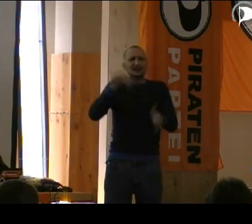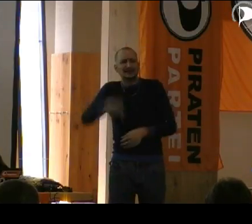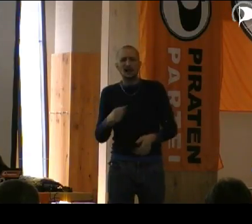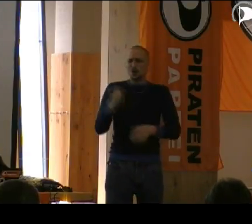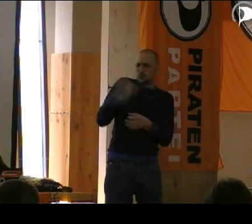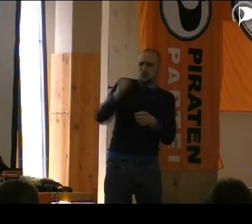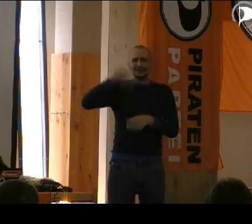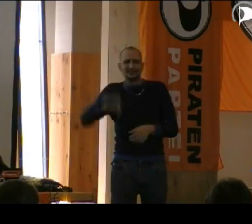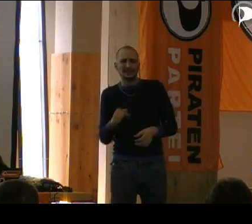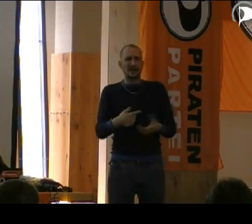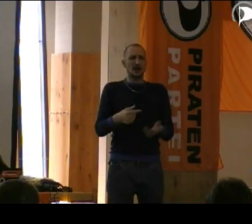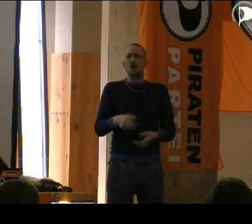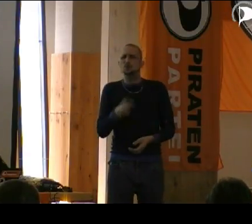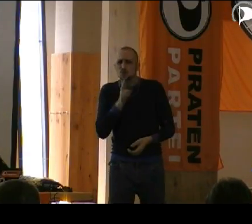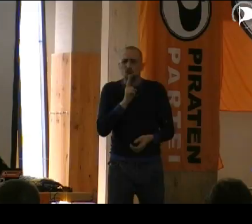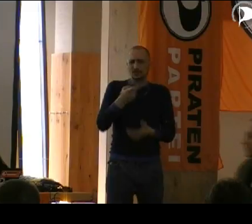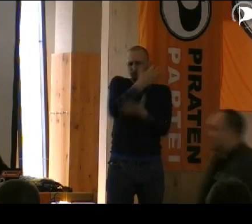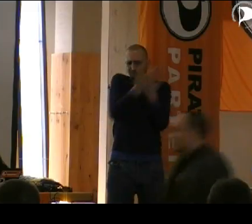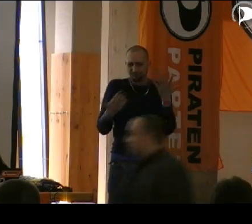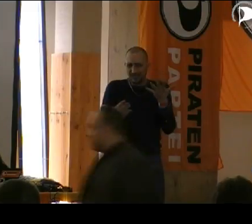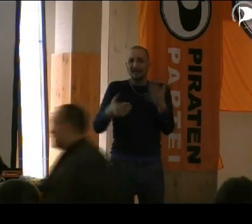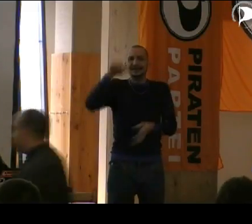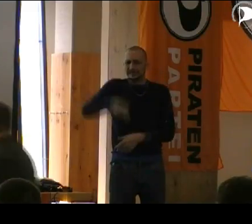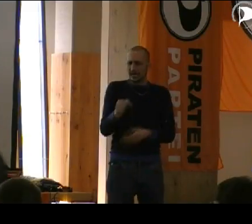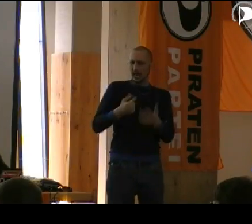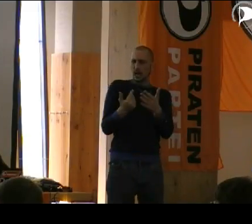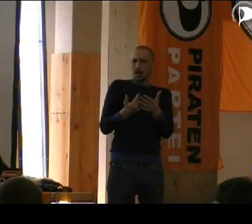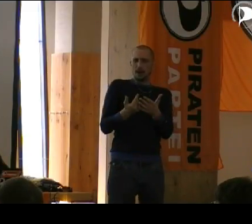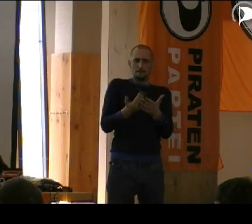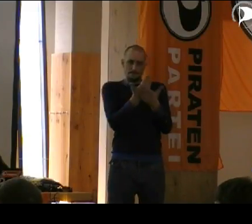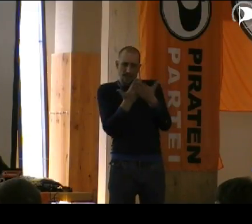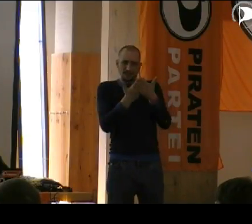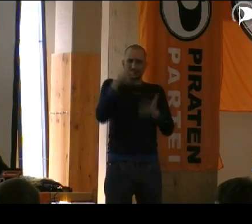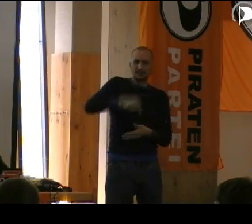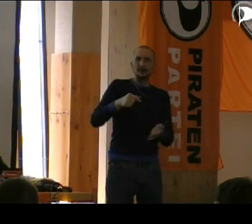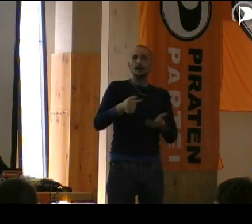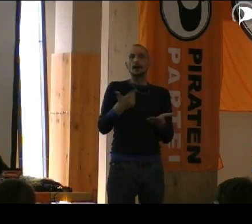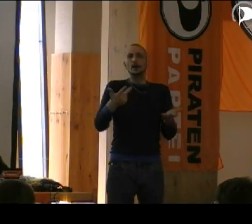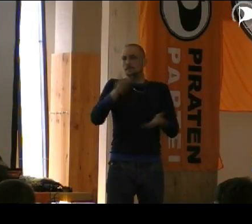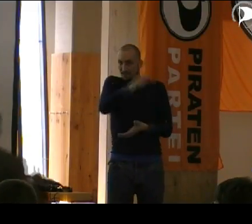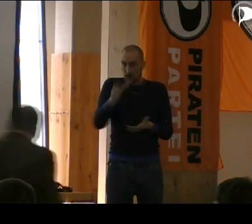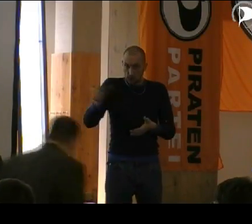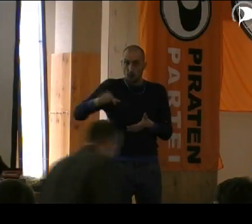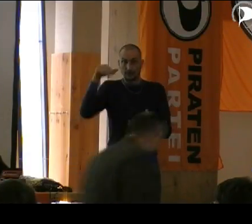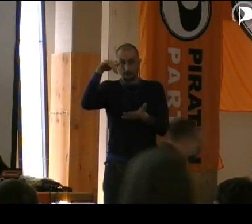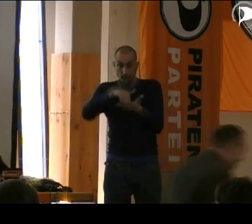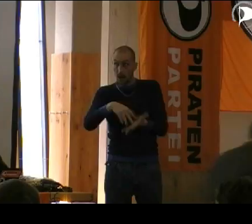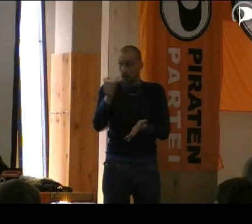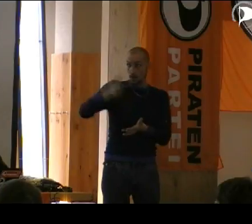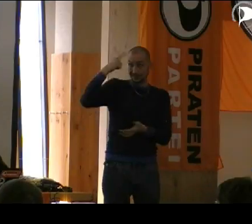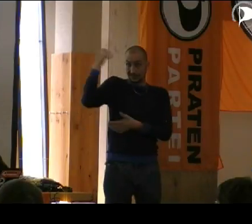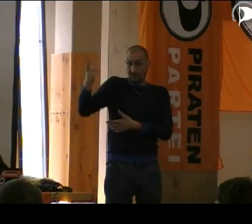dieses bild was in der politik führt unter anderem